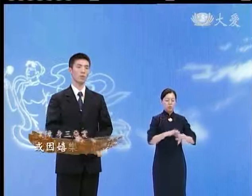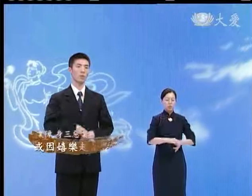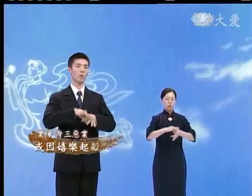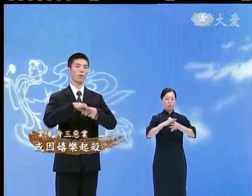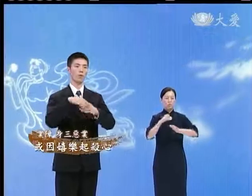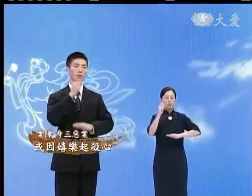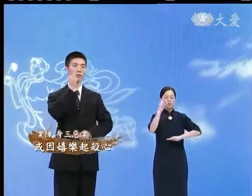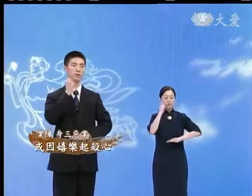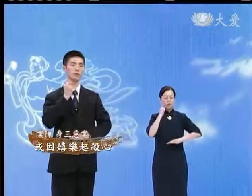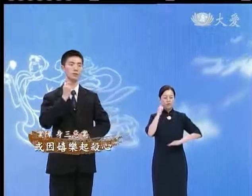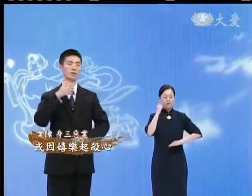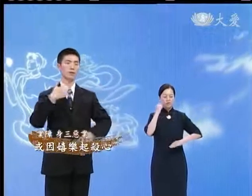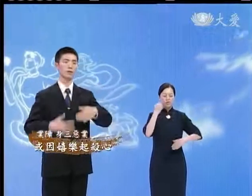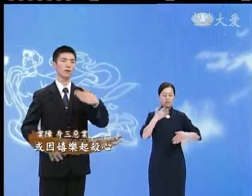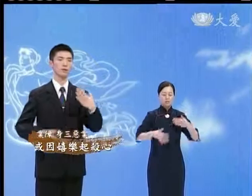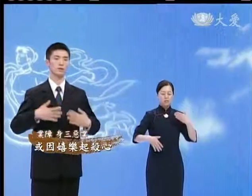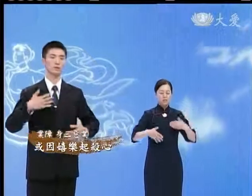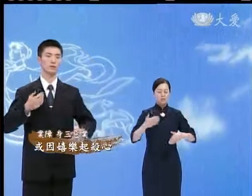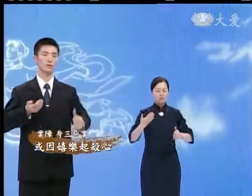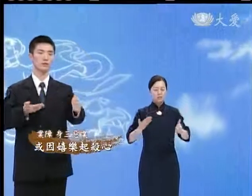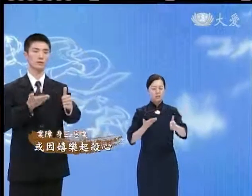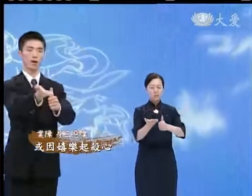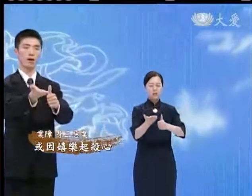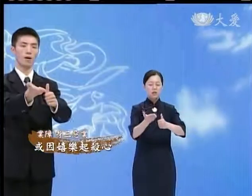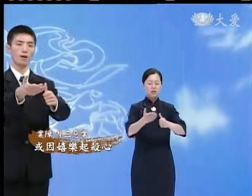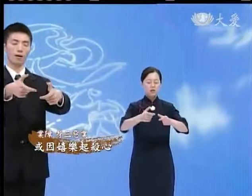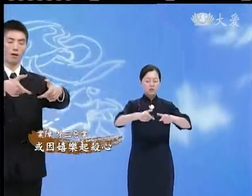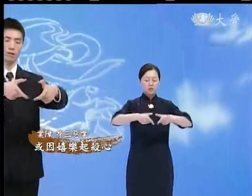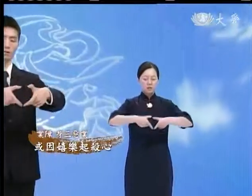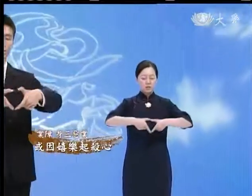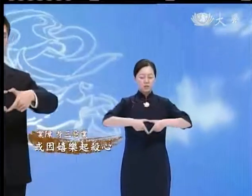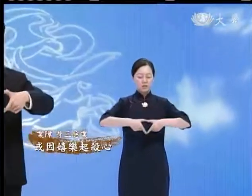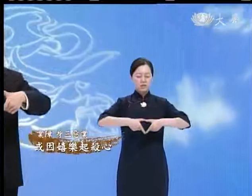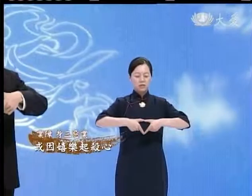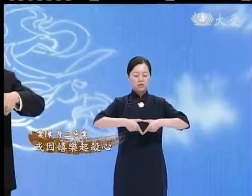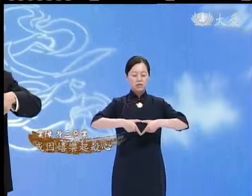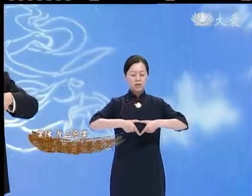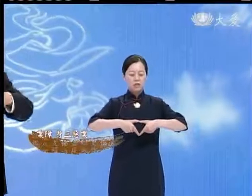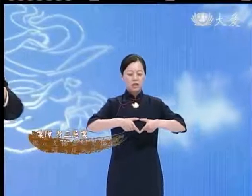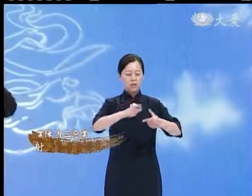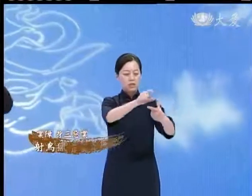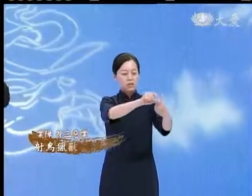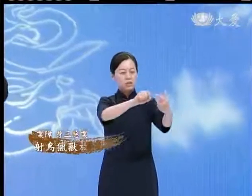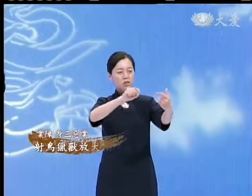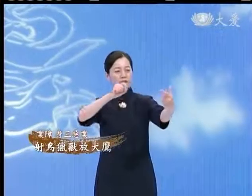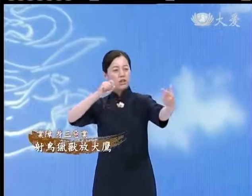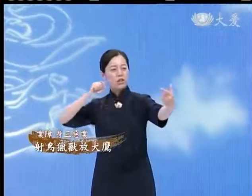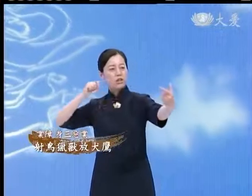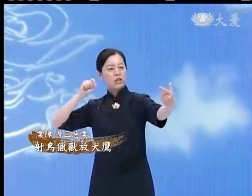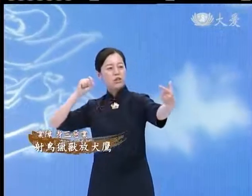我因喜乐起杀心，舍掉接